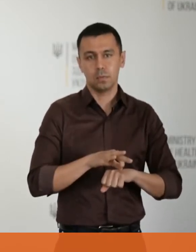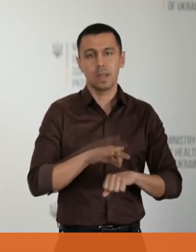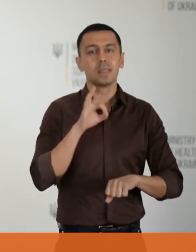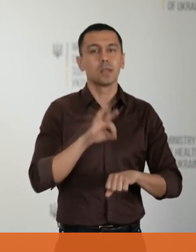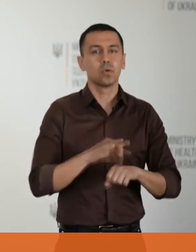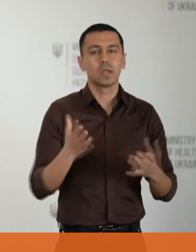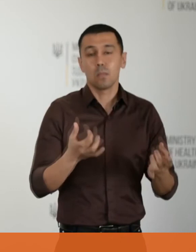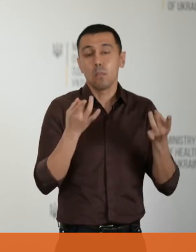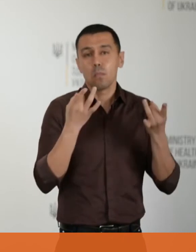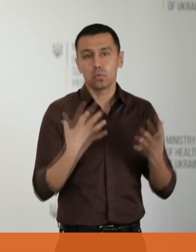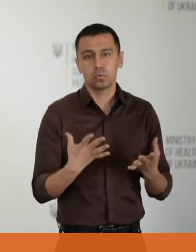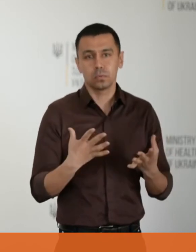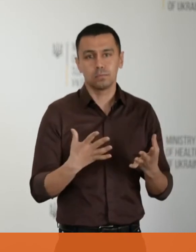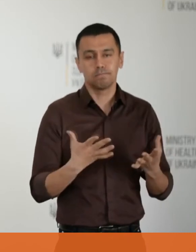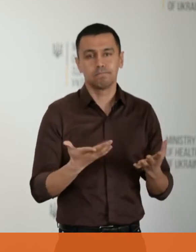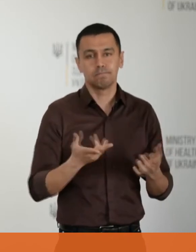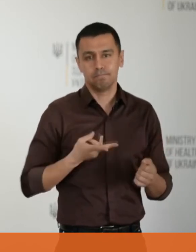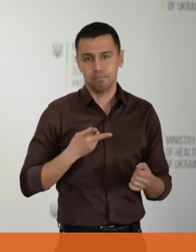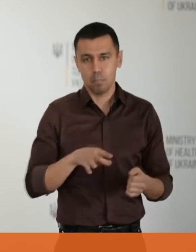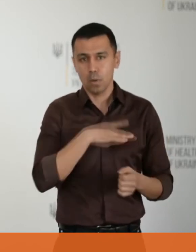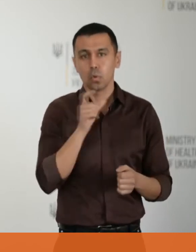Недугу, який просто забирає життя.